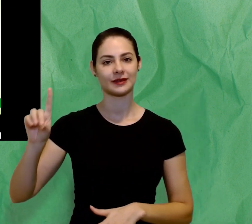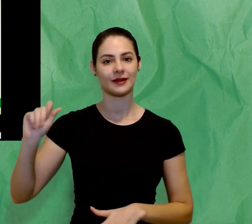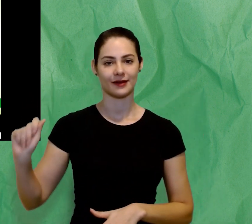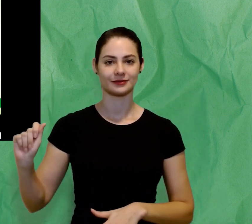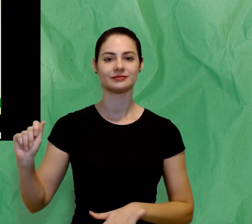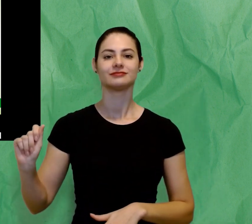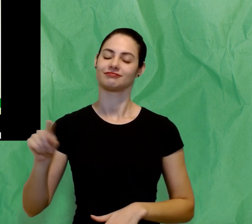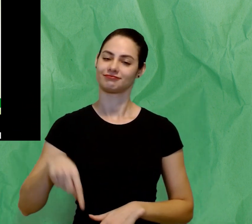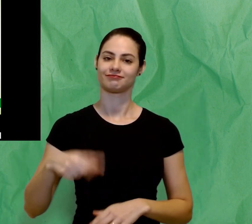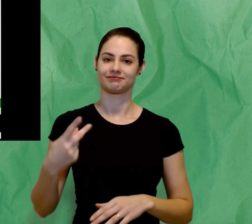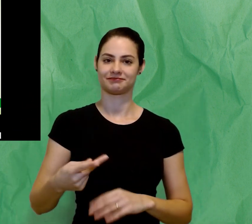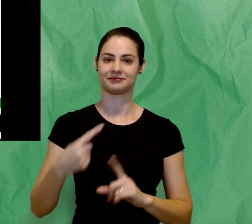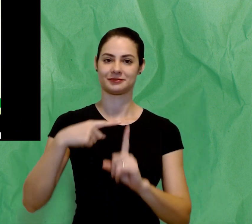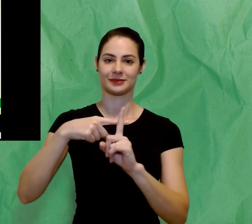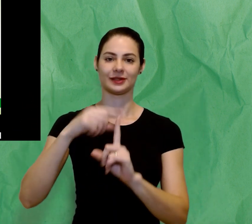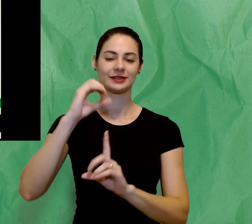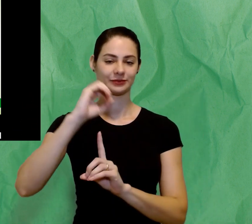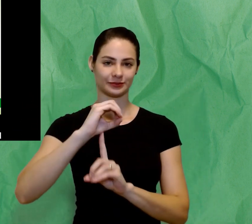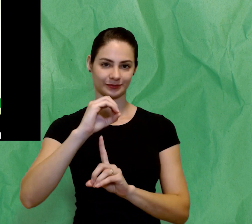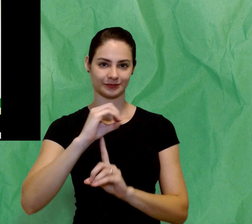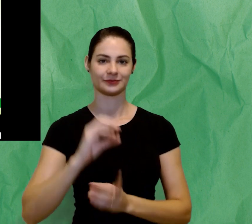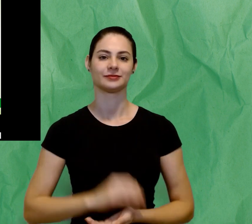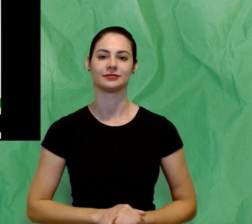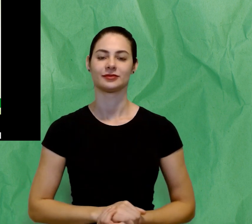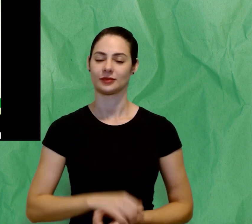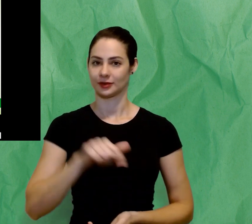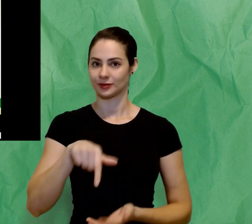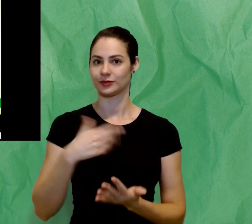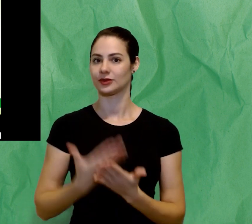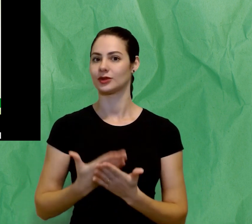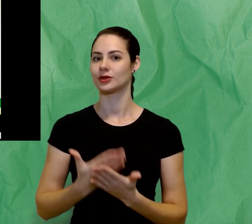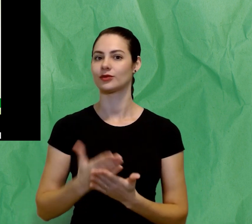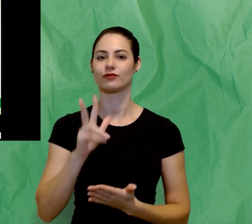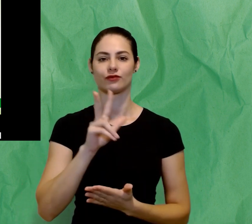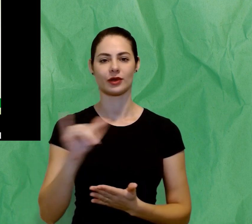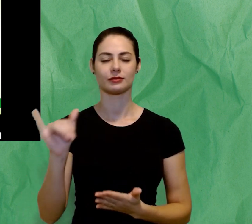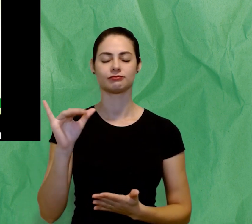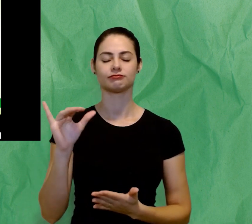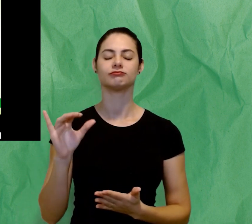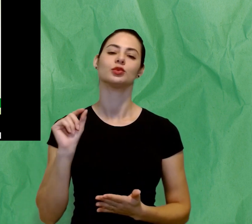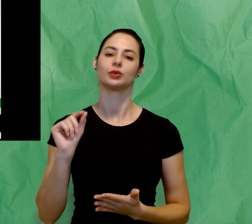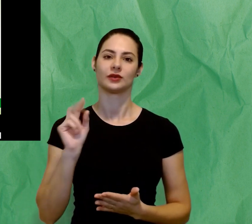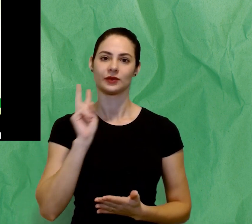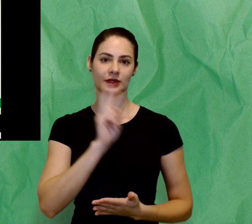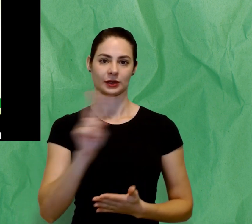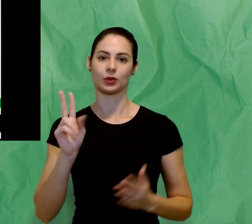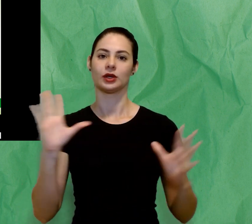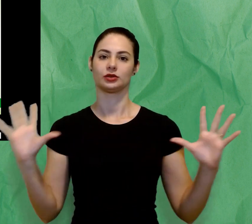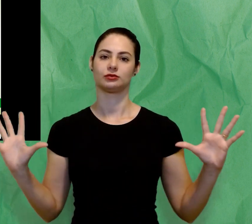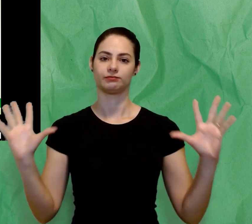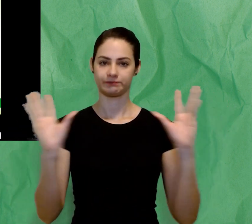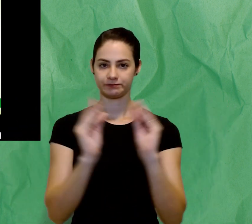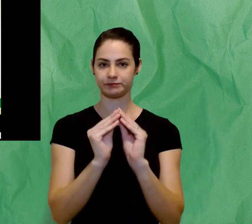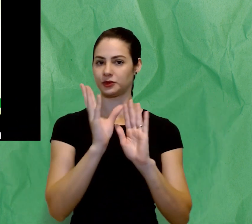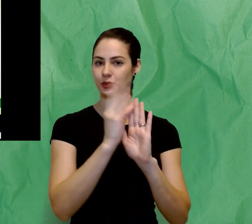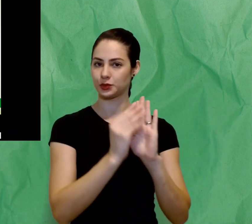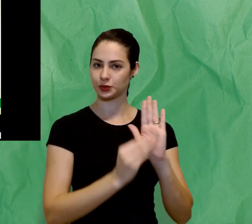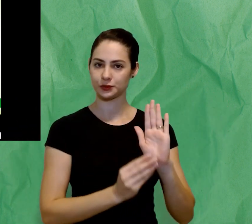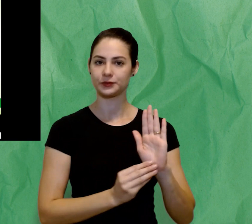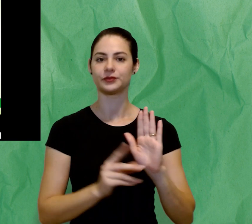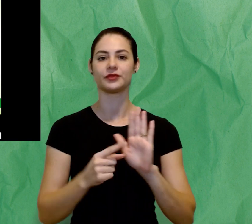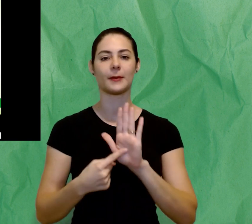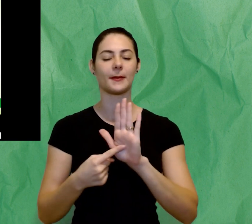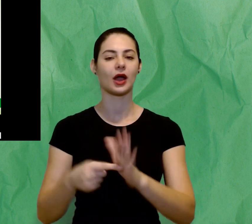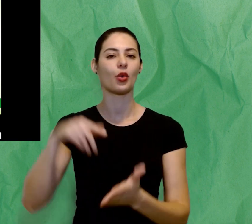da plataforma Mais IFMG. Nesta aula, nós vamos ver um breve resumo dos conteúdos que serão apresentados